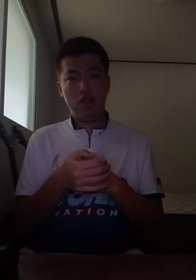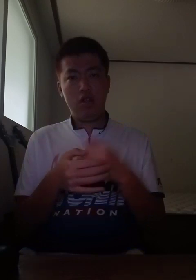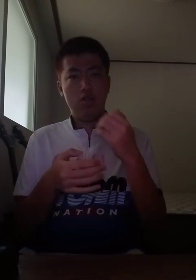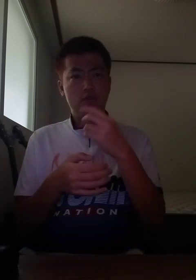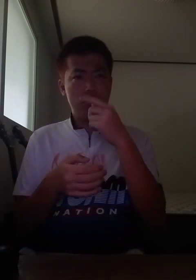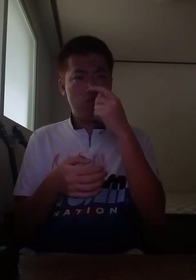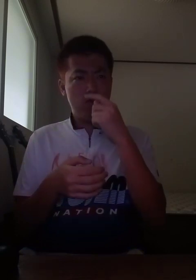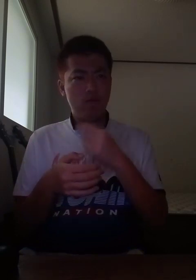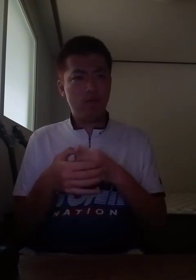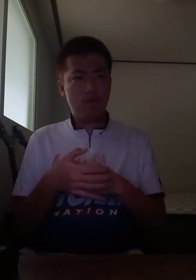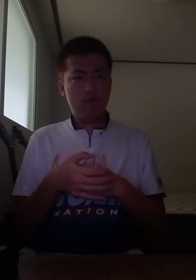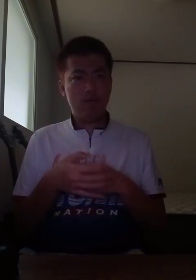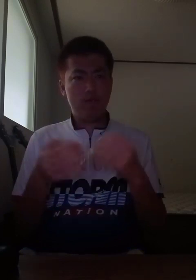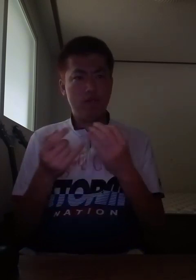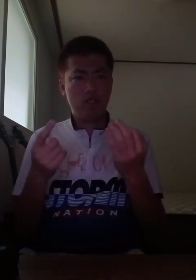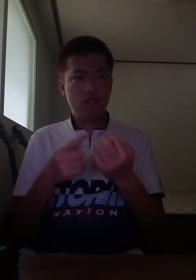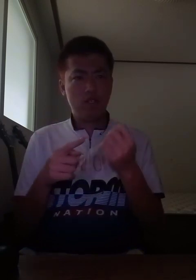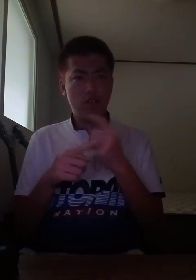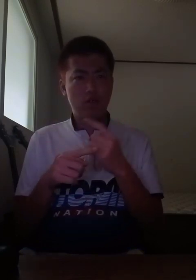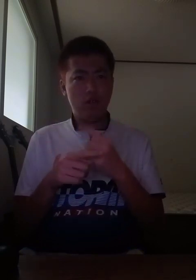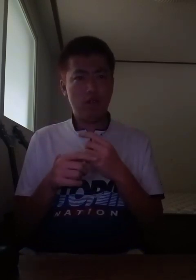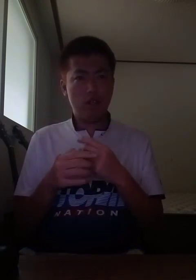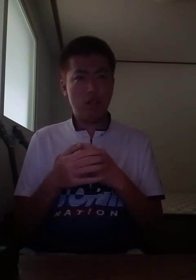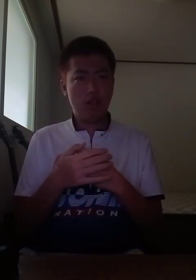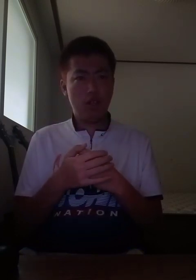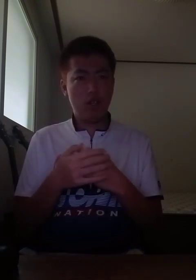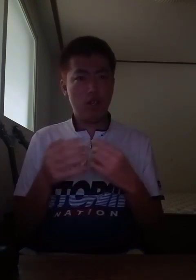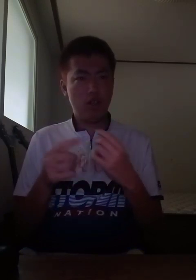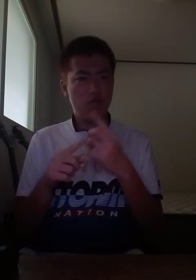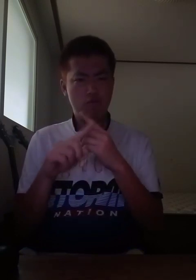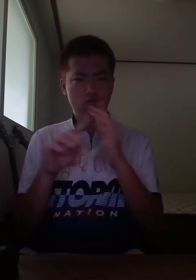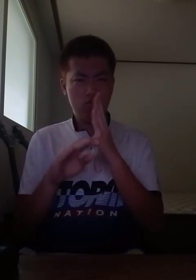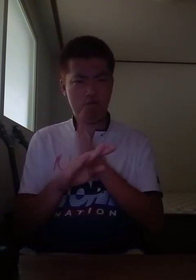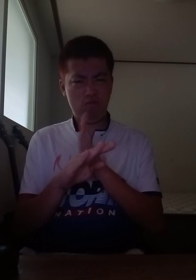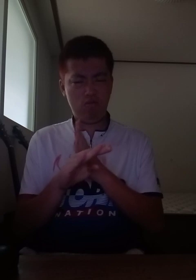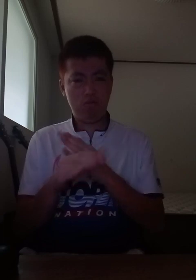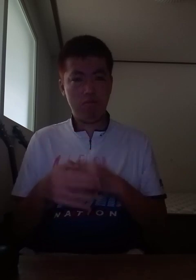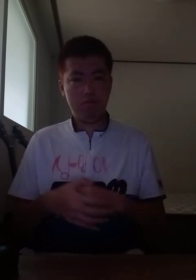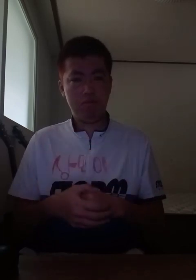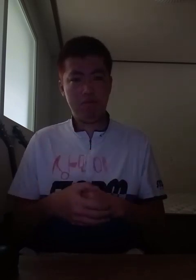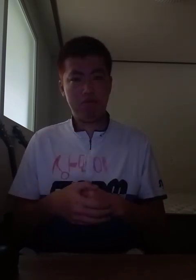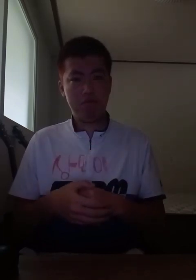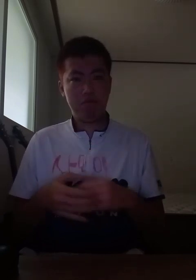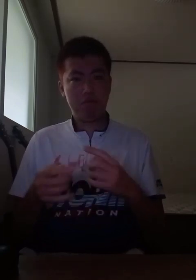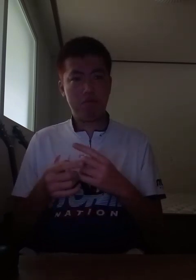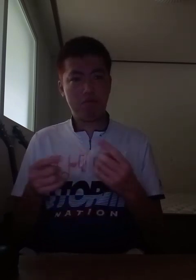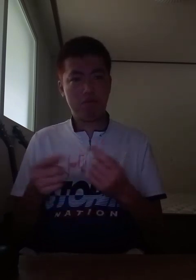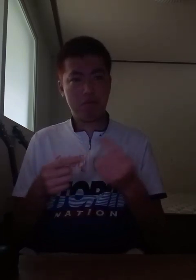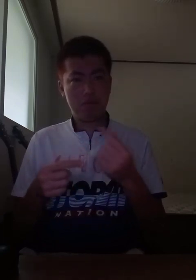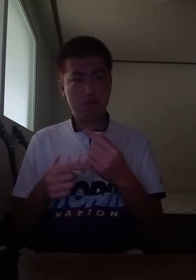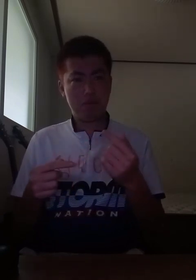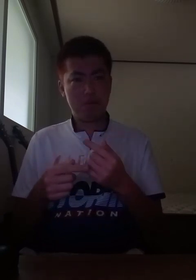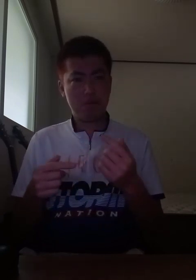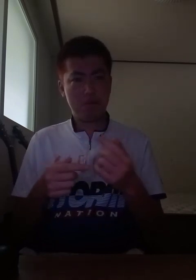수만 있으면 그 지하수도 상관없는데 물을 못 먹어. 먹지 못해. 이게 석회가루가 묻어가지고 아래 게 닦았는데 이렇게